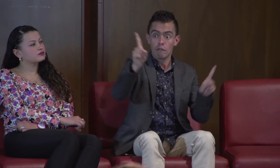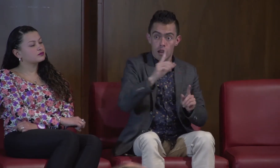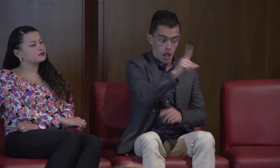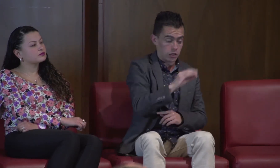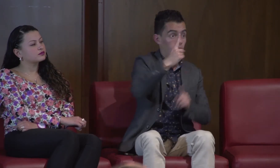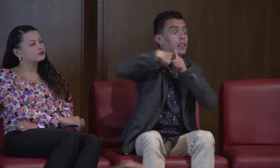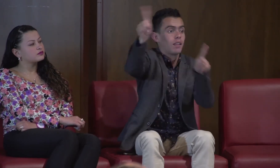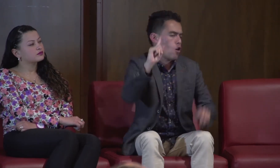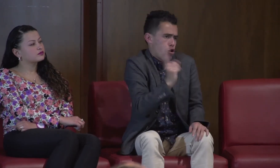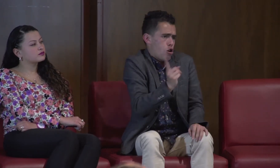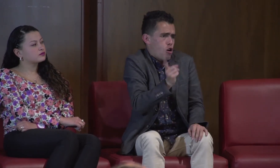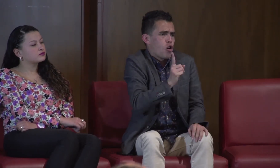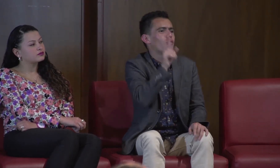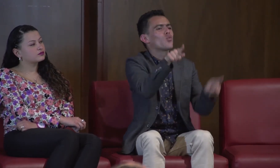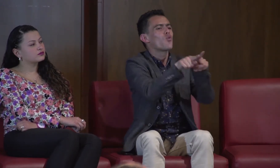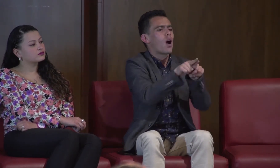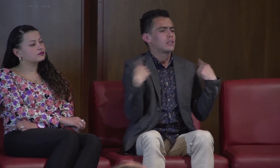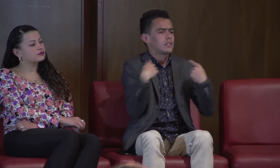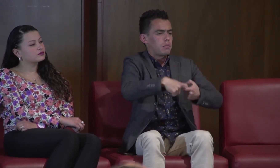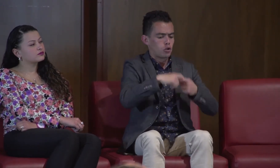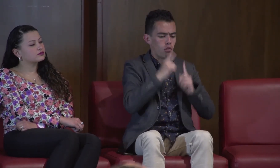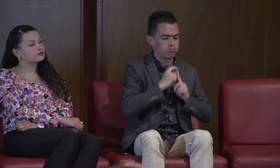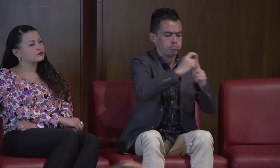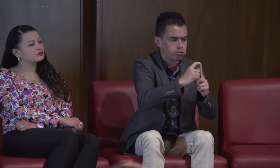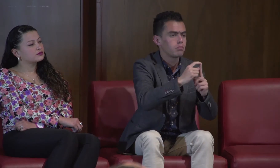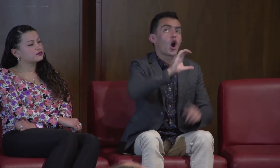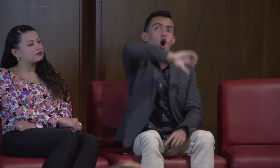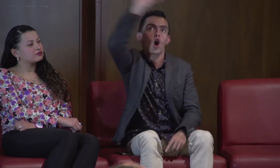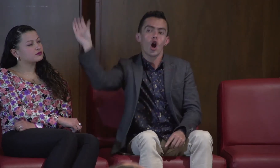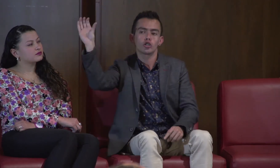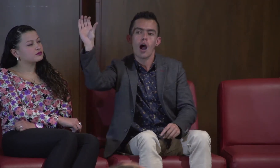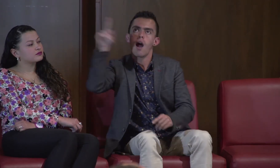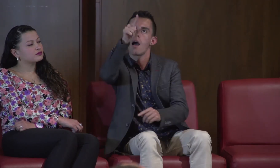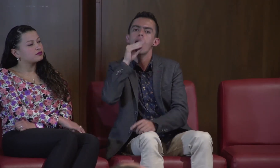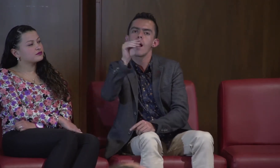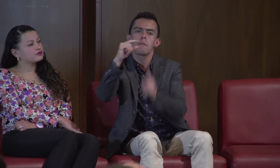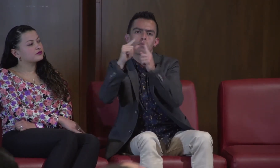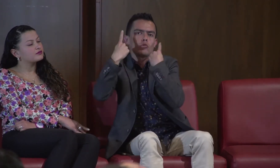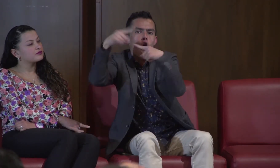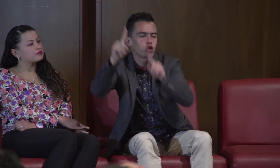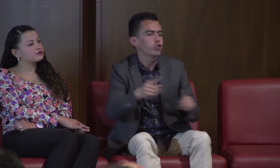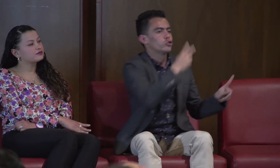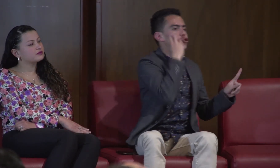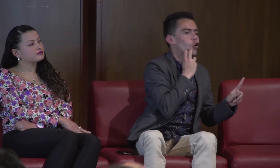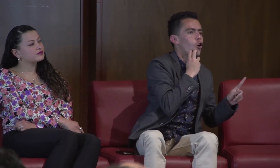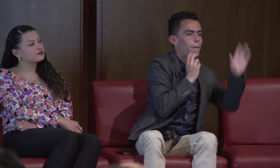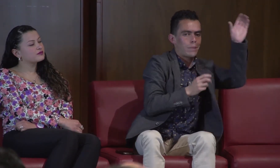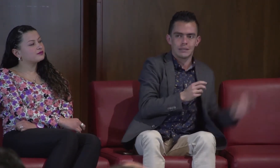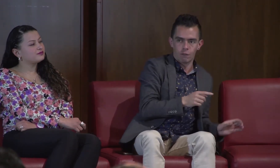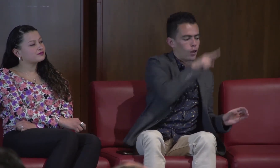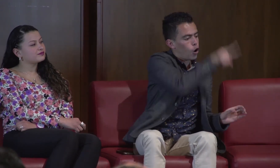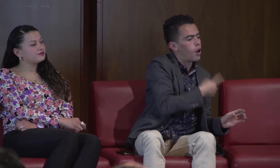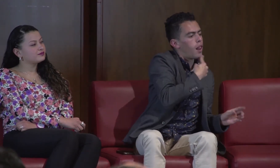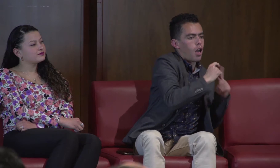Entonces, no es que sea un idioma distinto a la lengua de señas colombiana, no. Así como ocurre en el español, que es utilizada cierta palabra con una